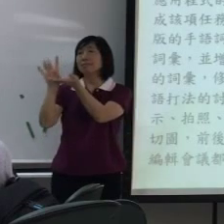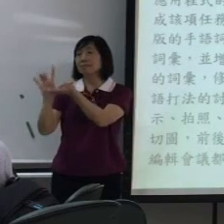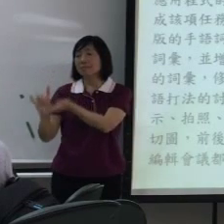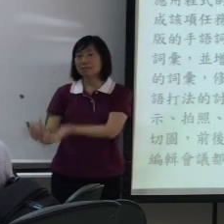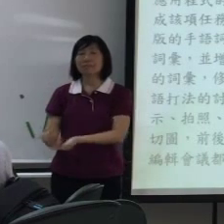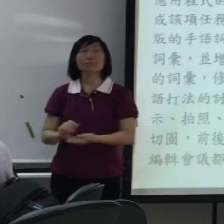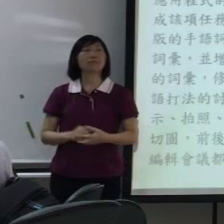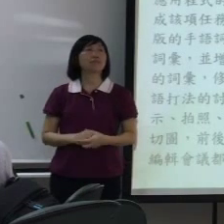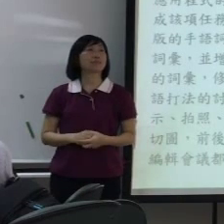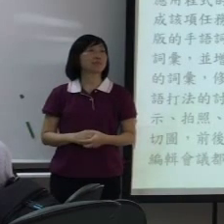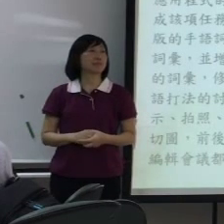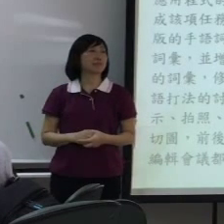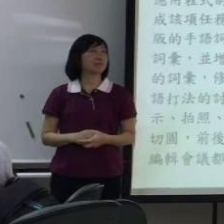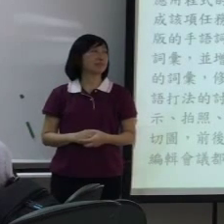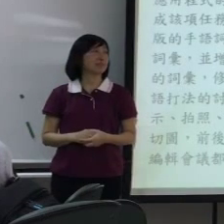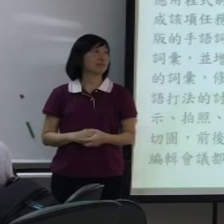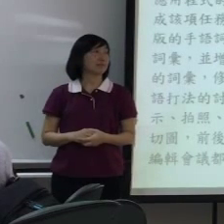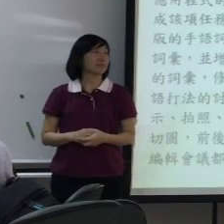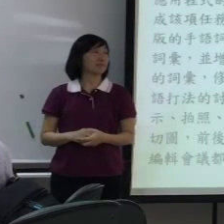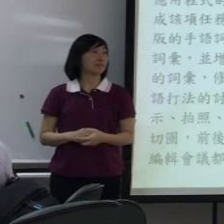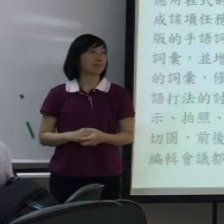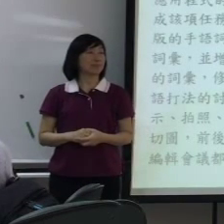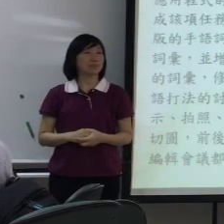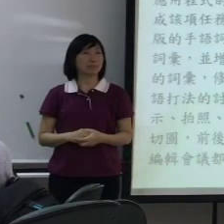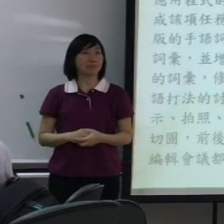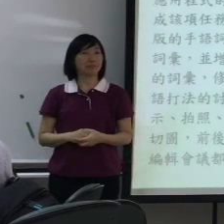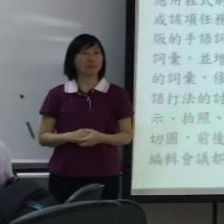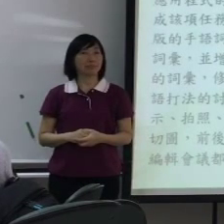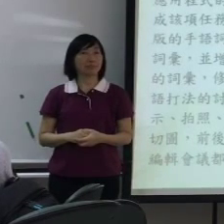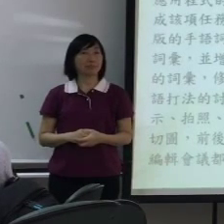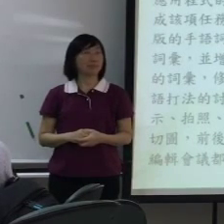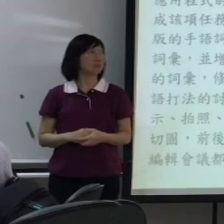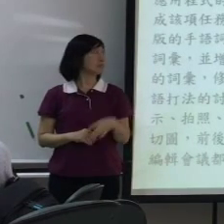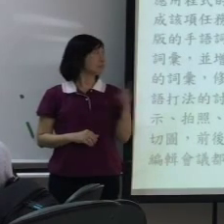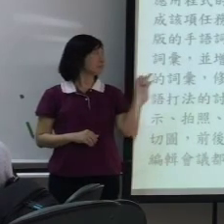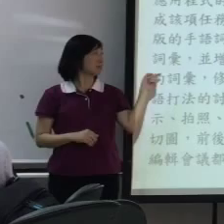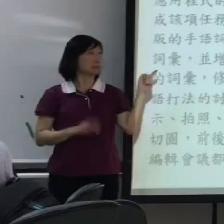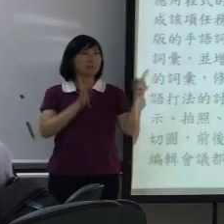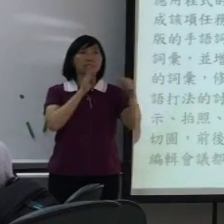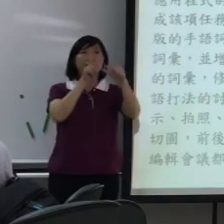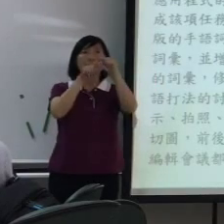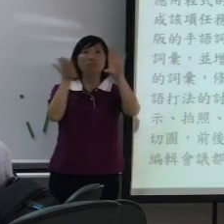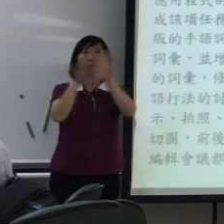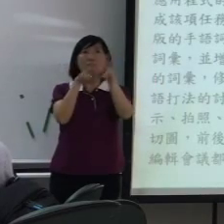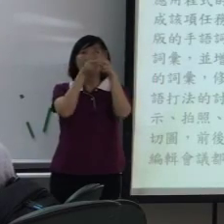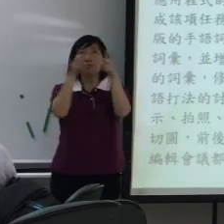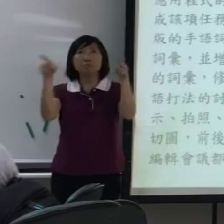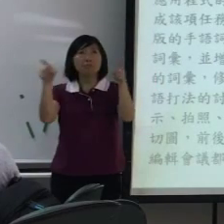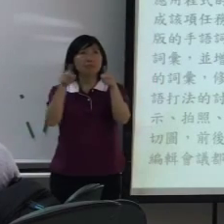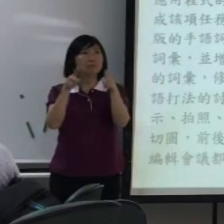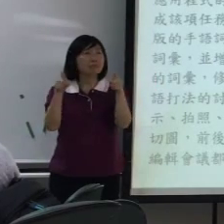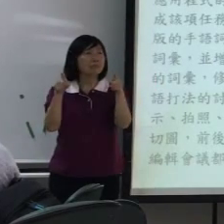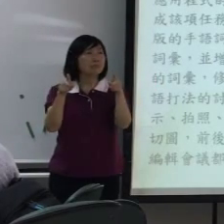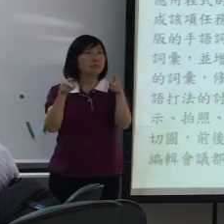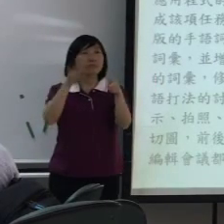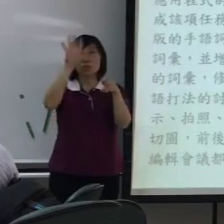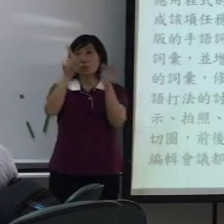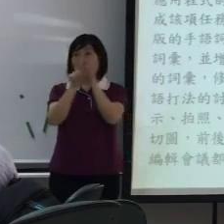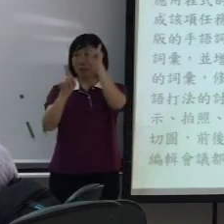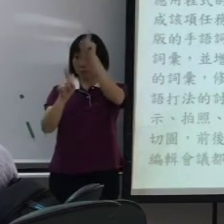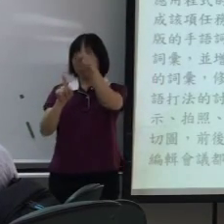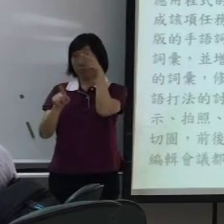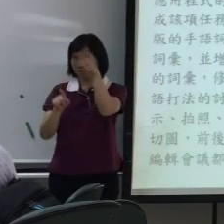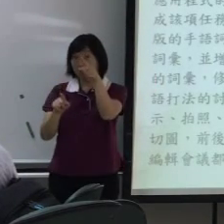了，是不是？但是呢，中文的词汇啊，有时候一个